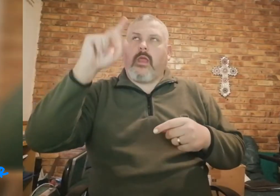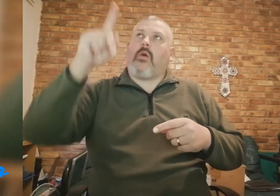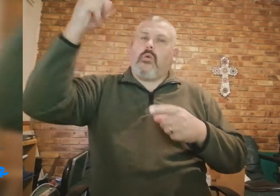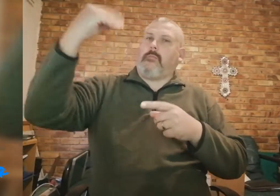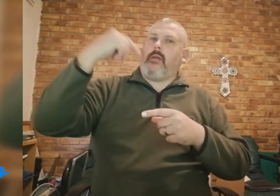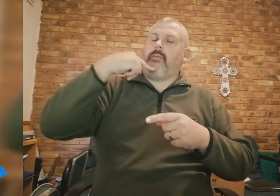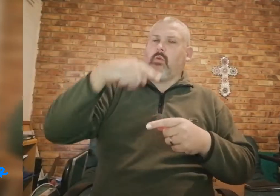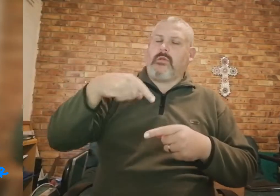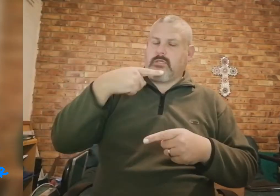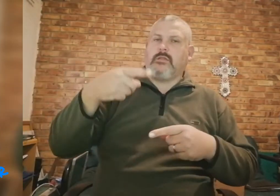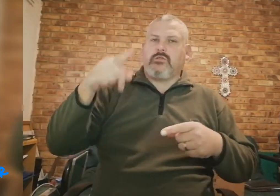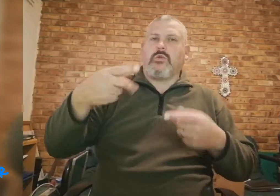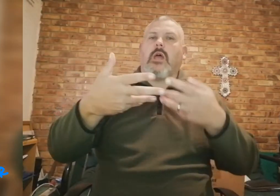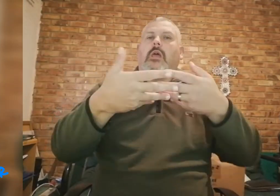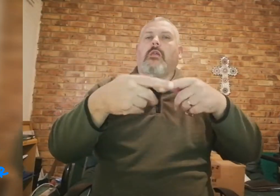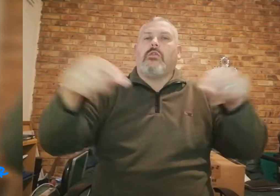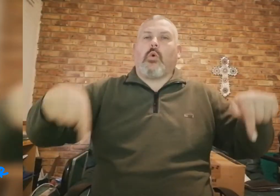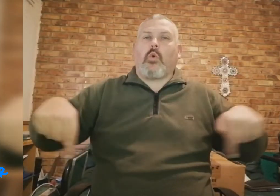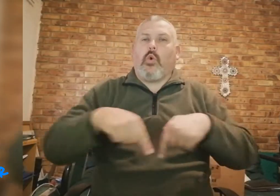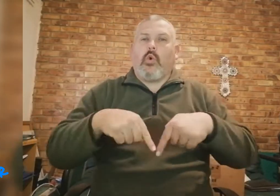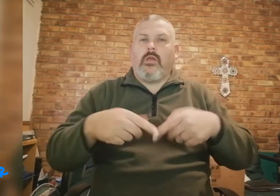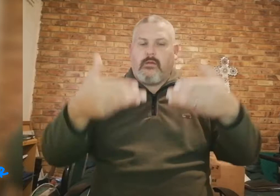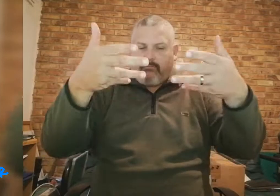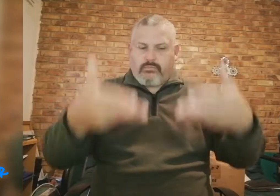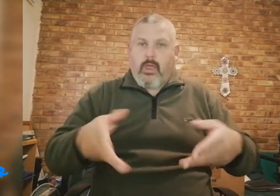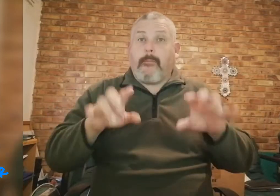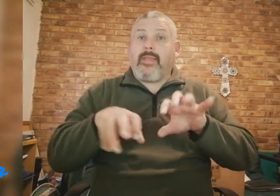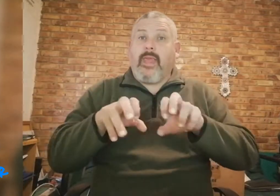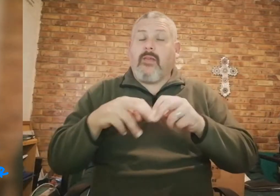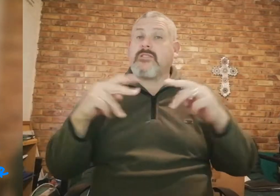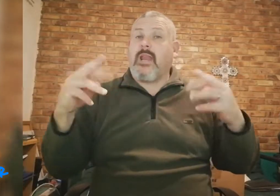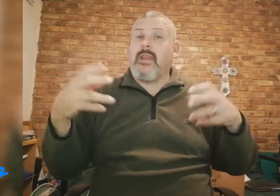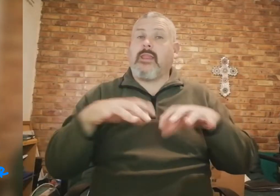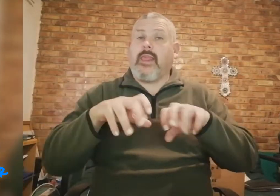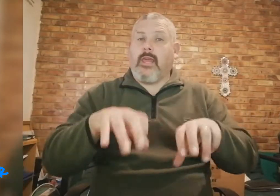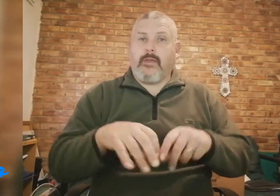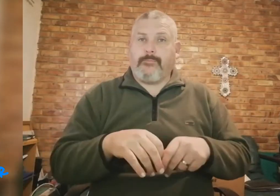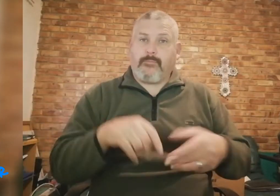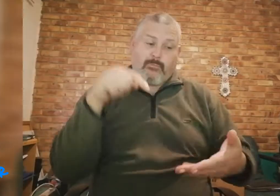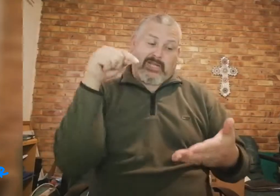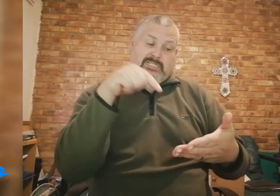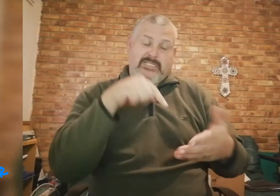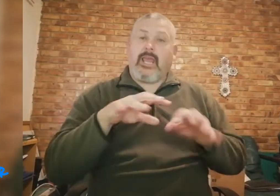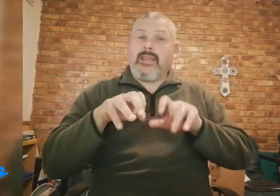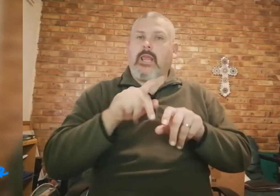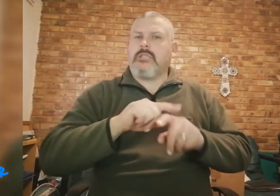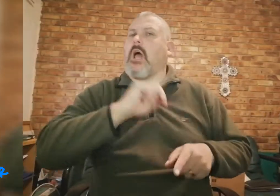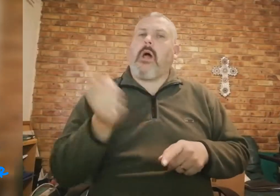en God praat met ons, soos, toek, met die verskillende dieren, maar, die is